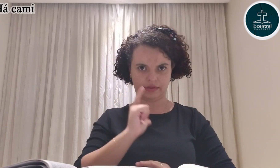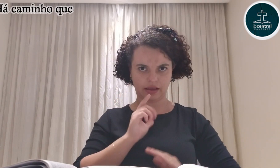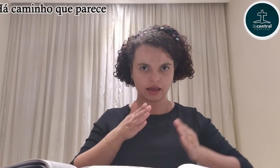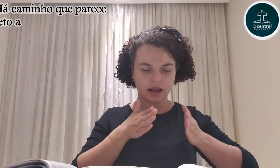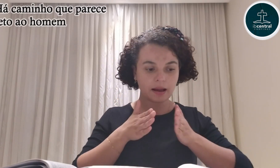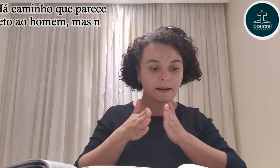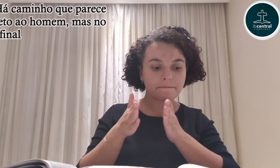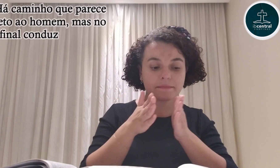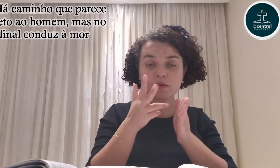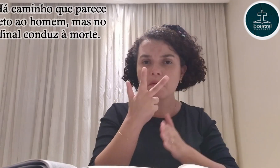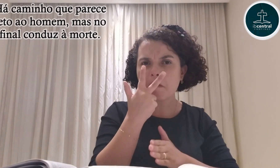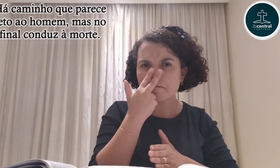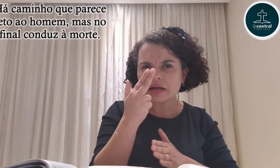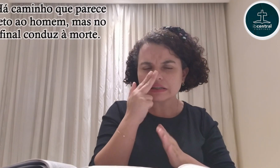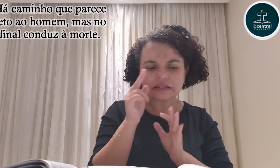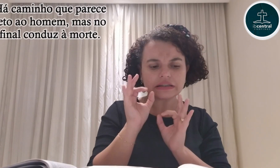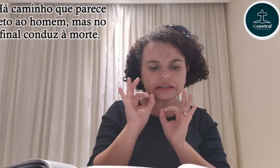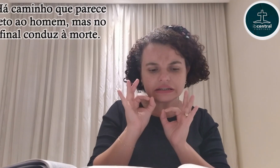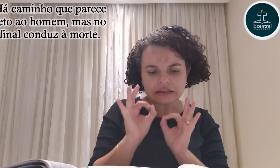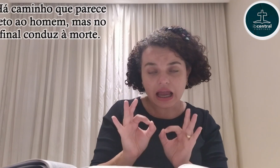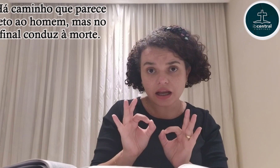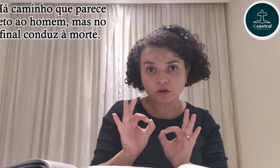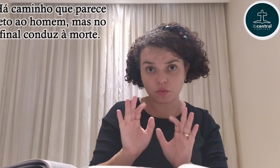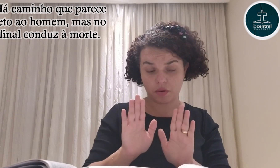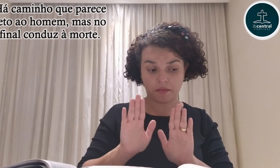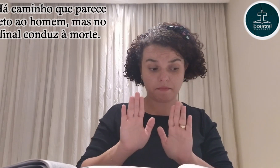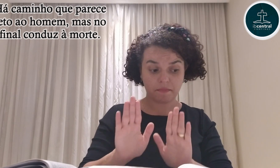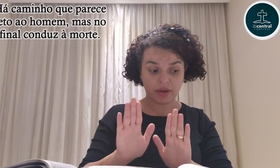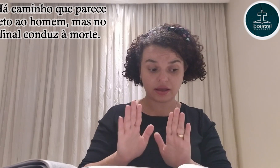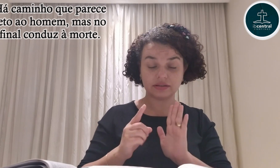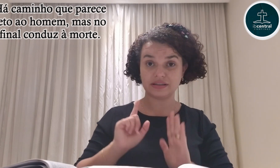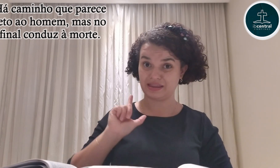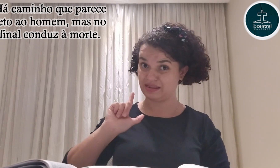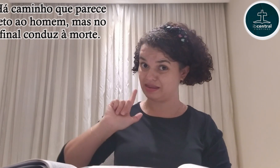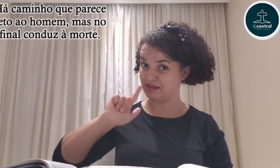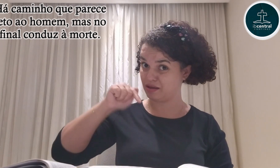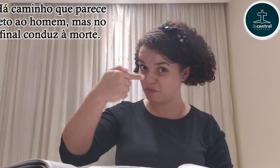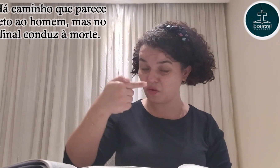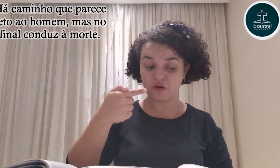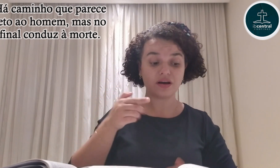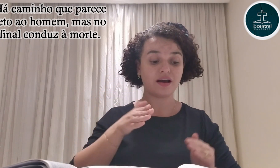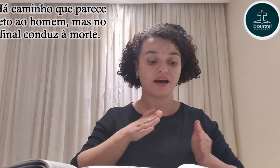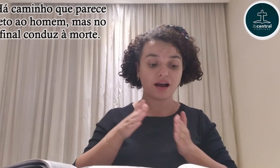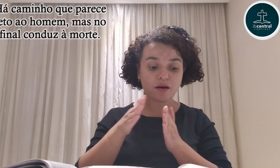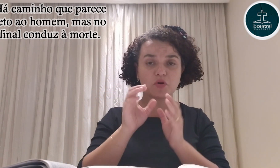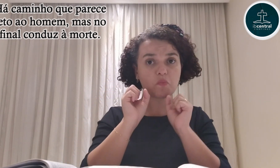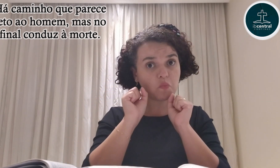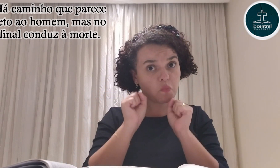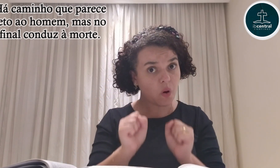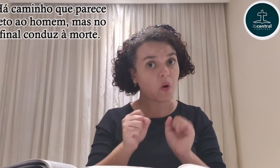versículo 25. Diz assim: há caminho que parece reto ao